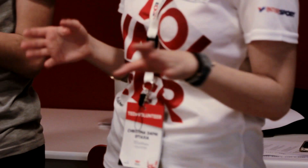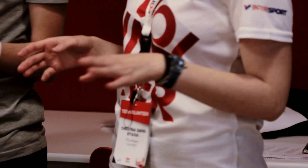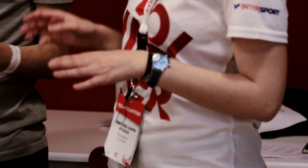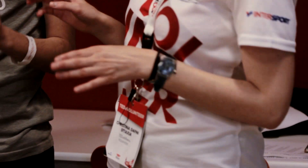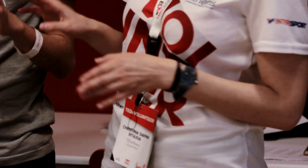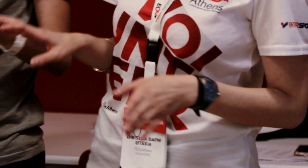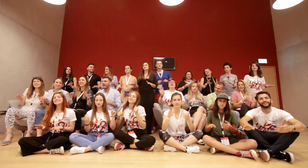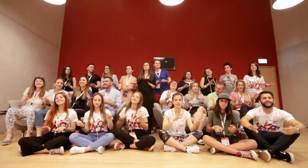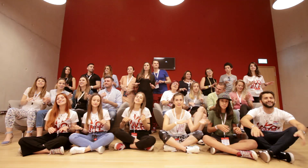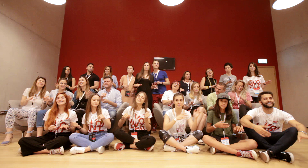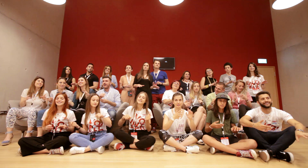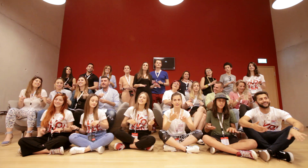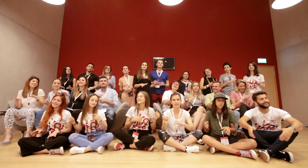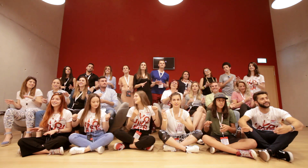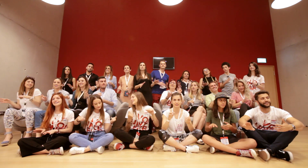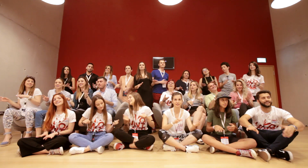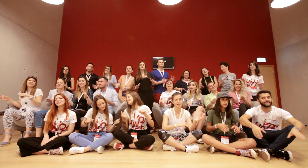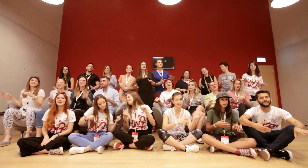Υπότιτλοι AUTHORWAVE